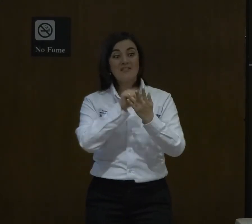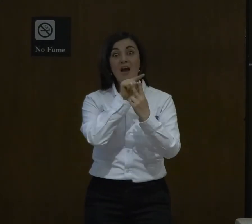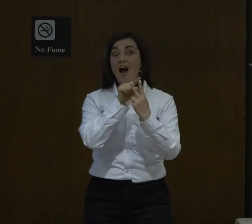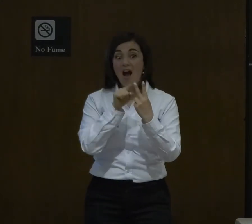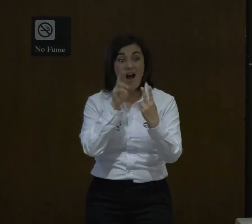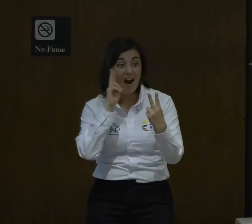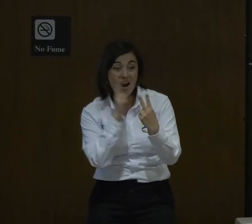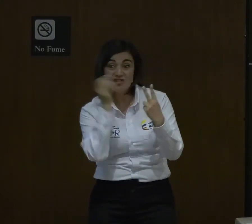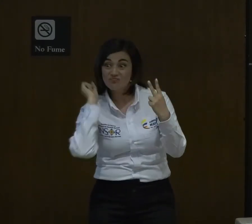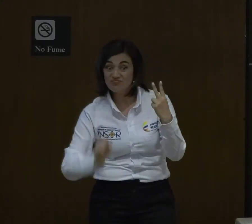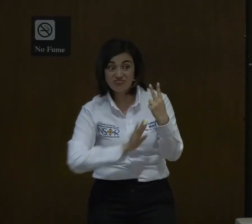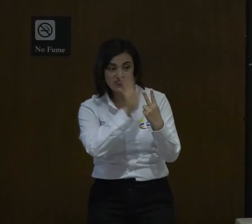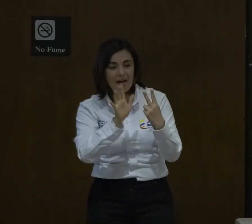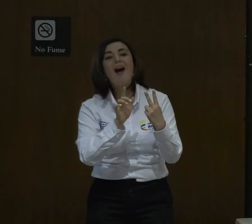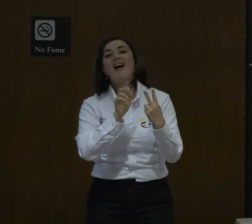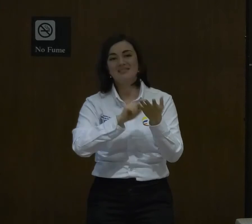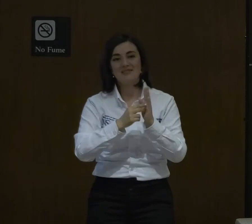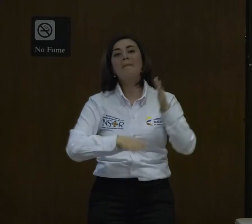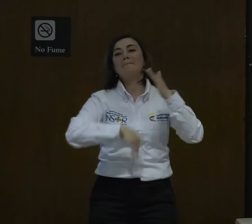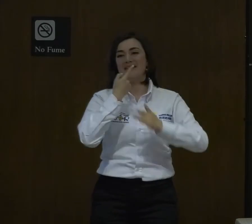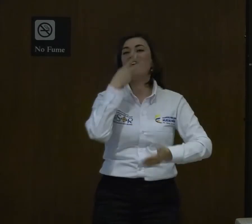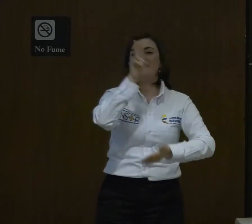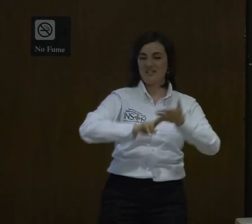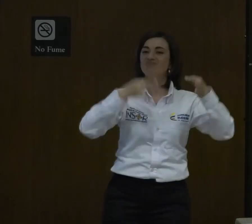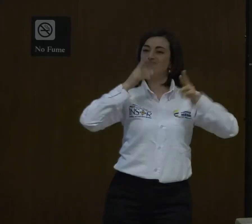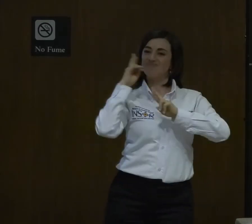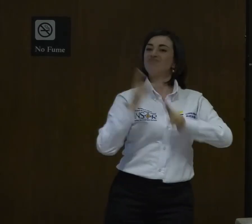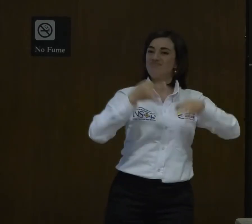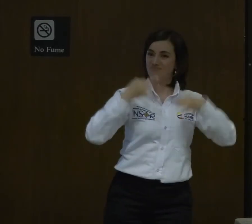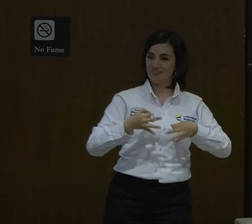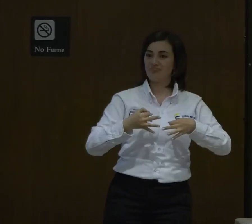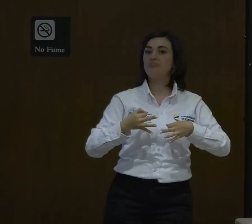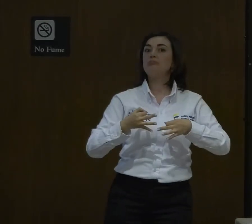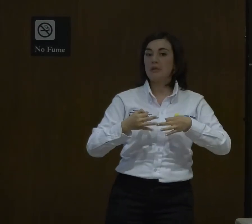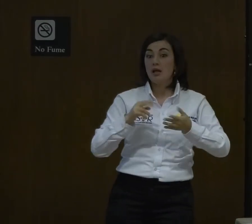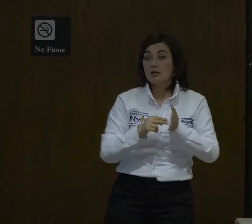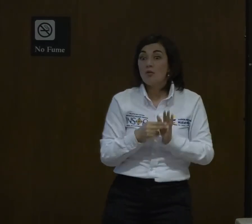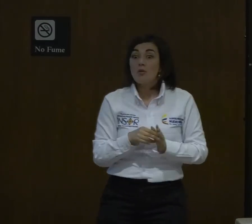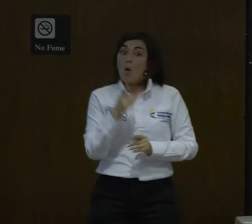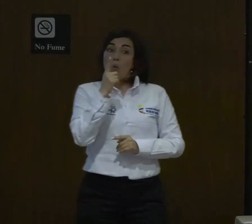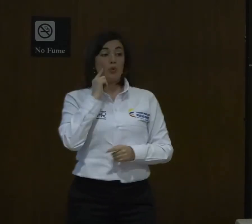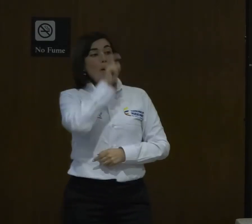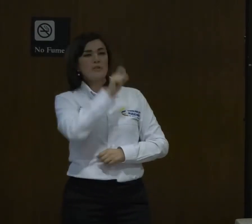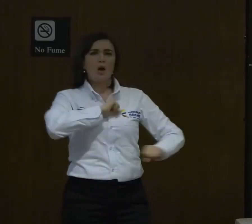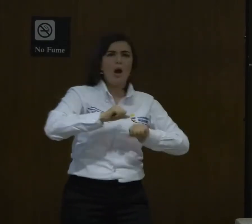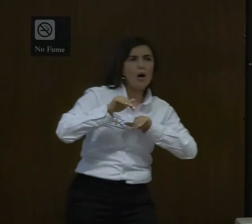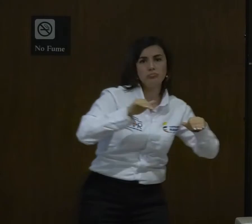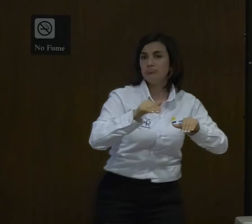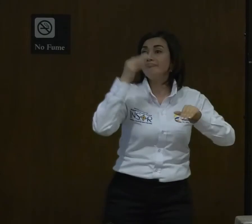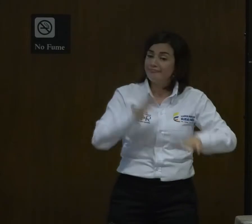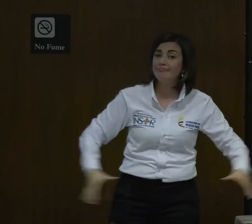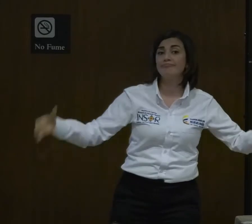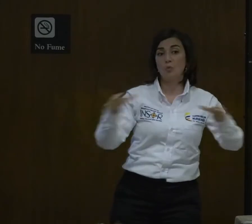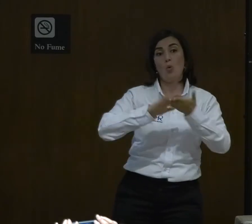lengua no es la tarea de una sola persona, es la tarea de una comunidad entera. Pero en el